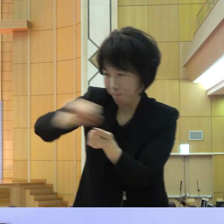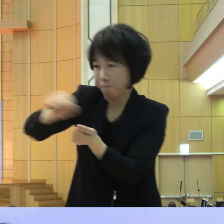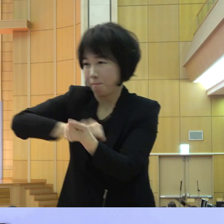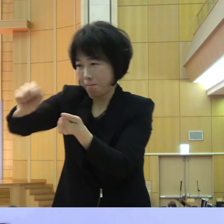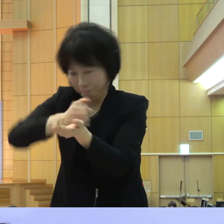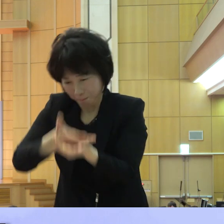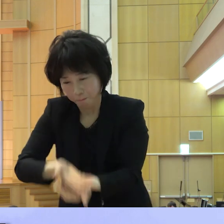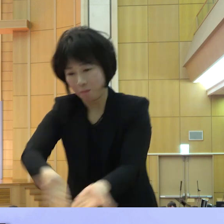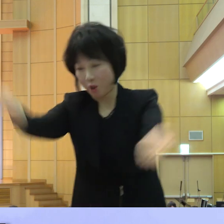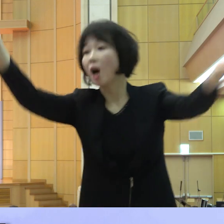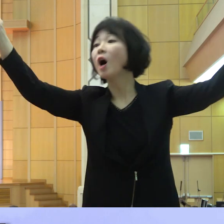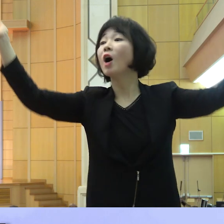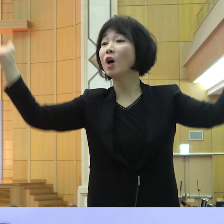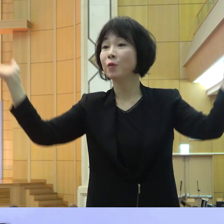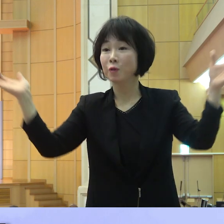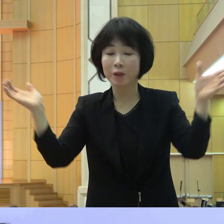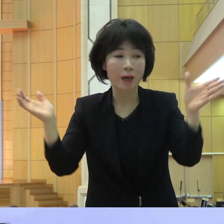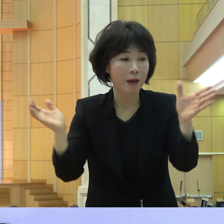다시